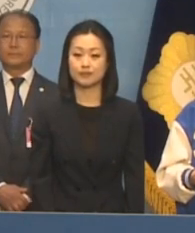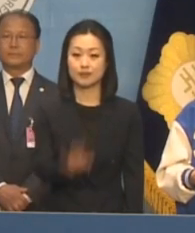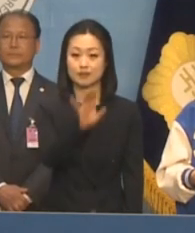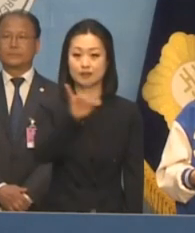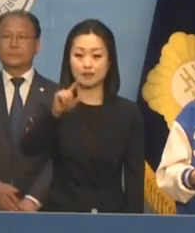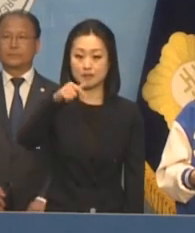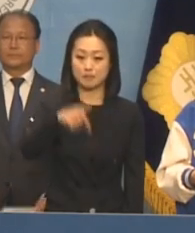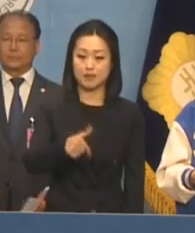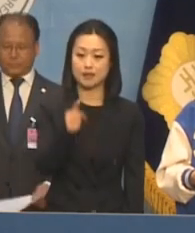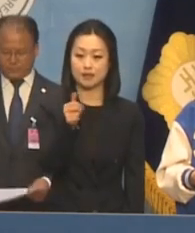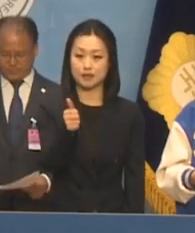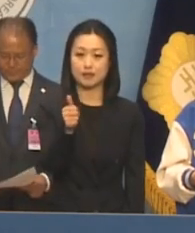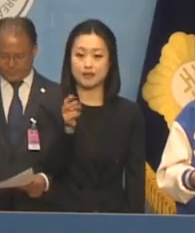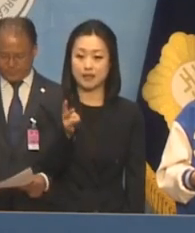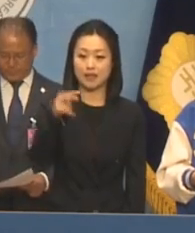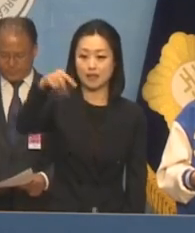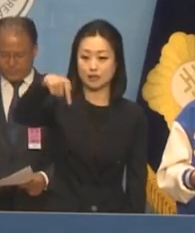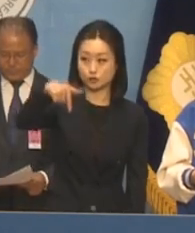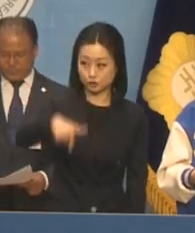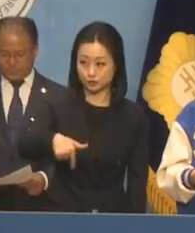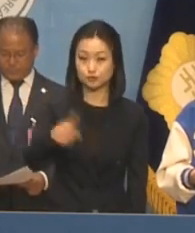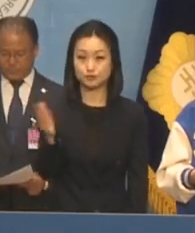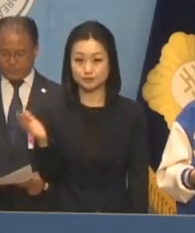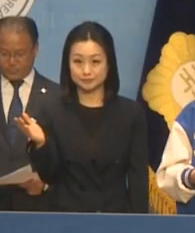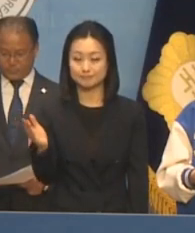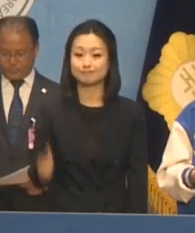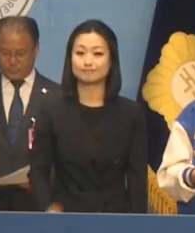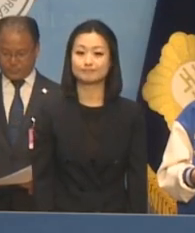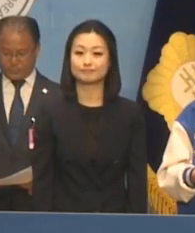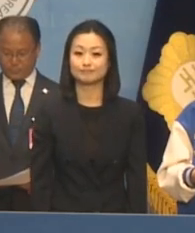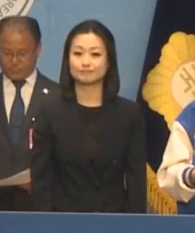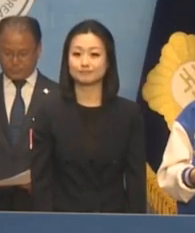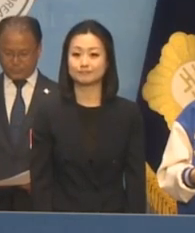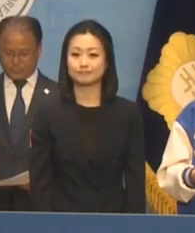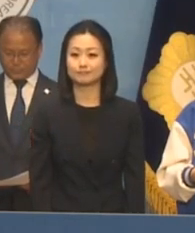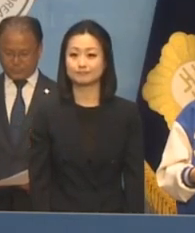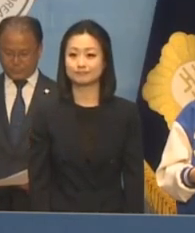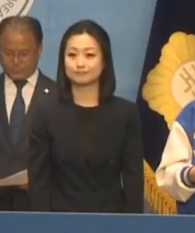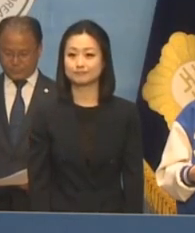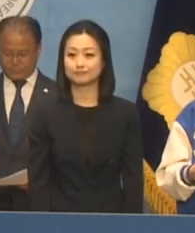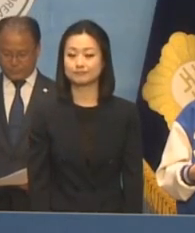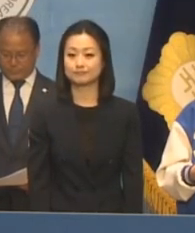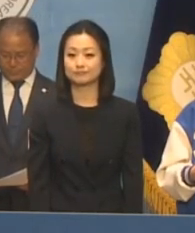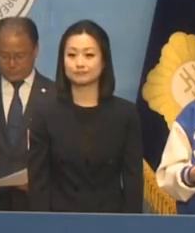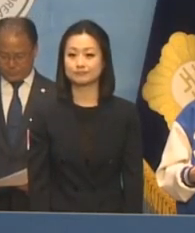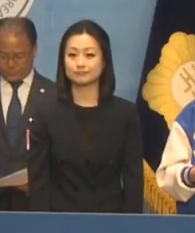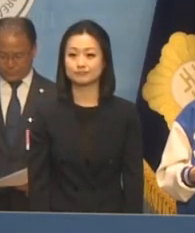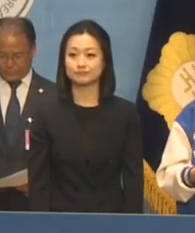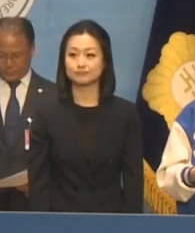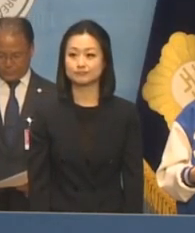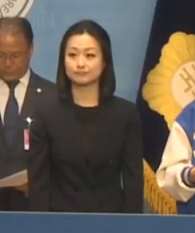백혜수 구보 님 오셨습니다네 죄송합니다네